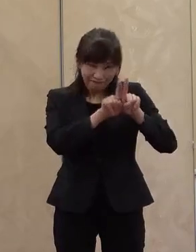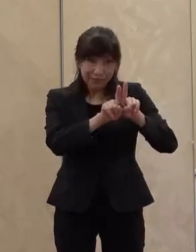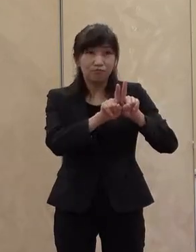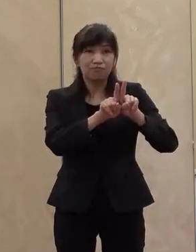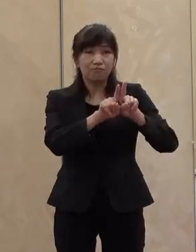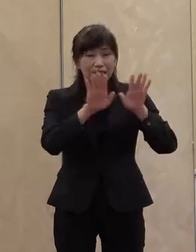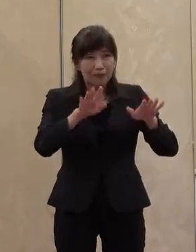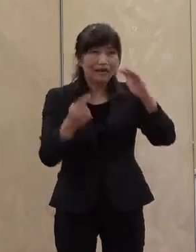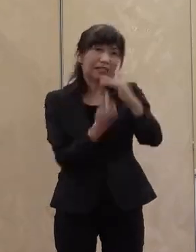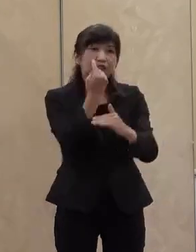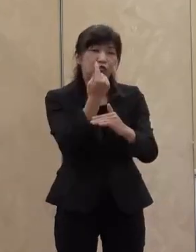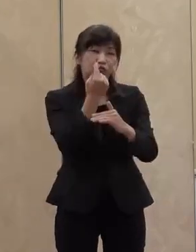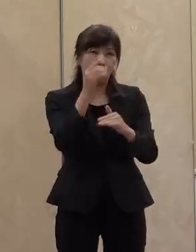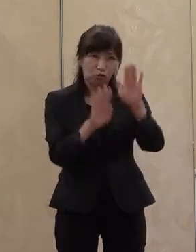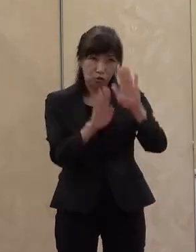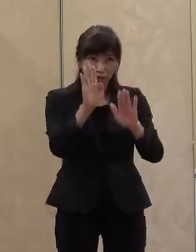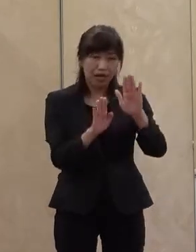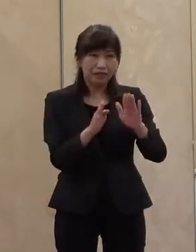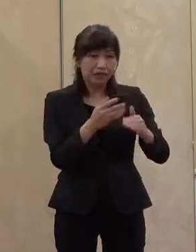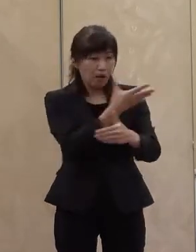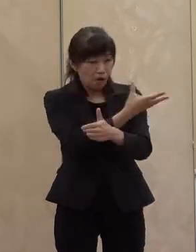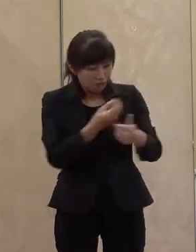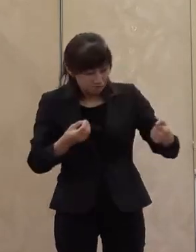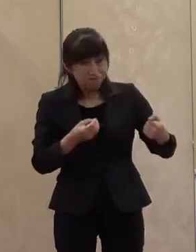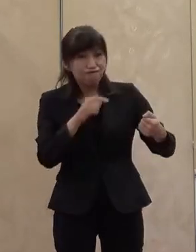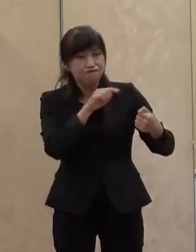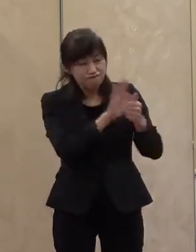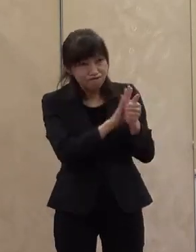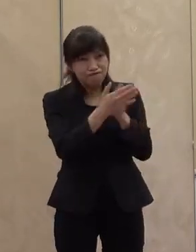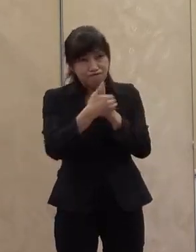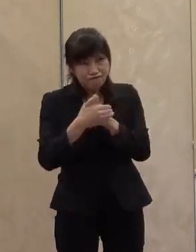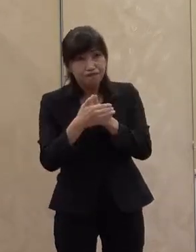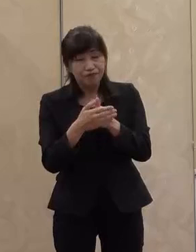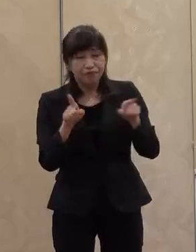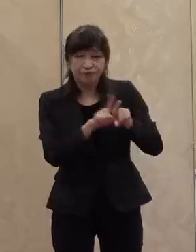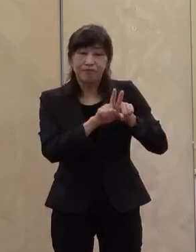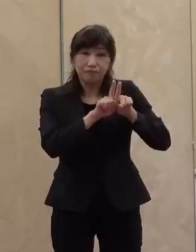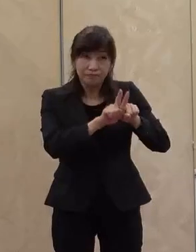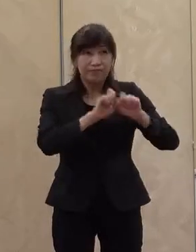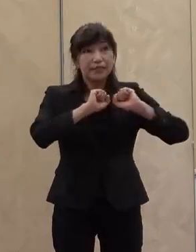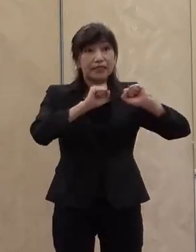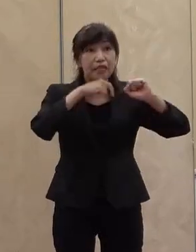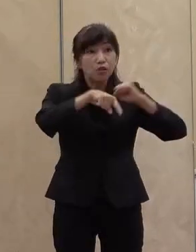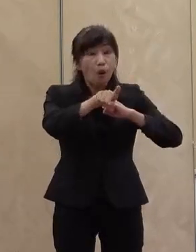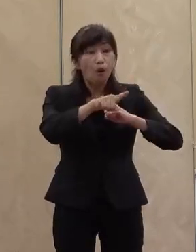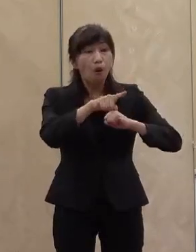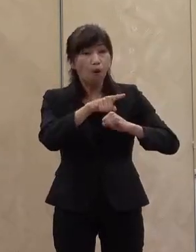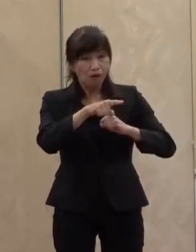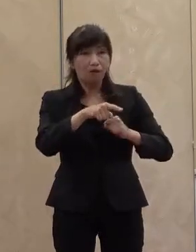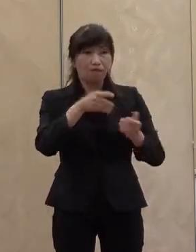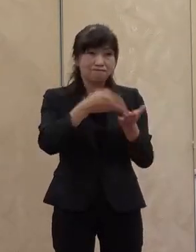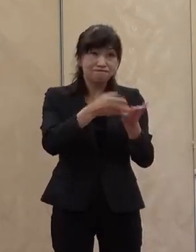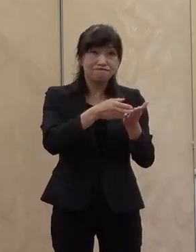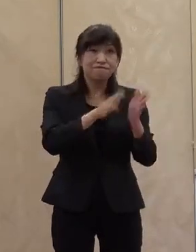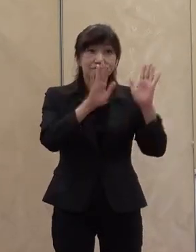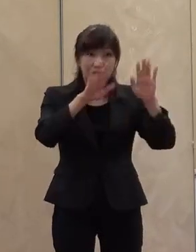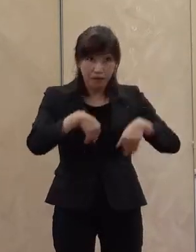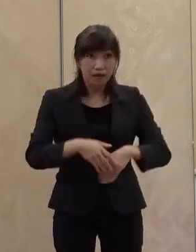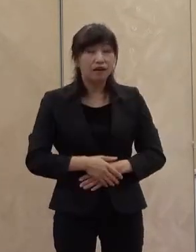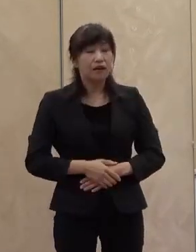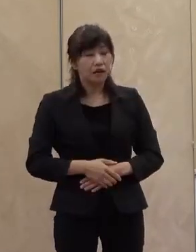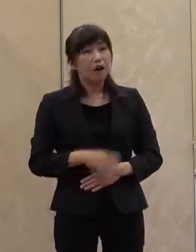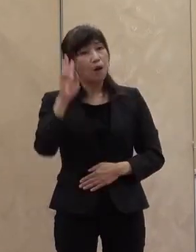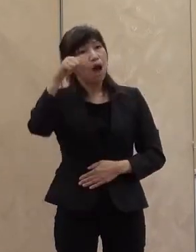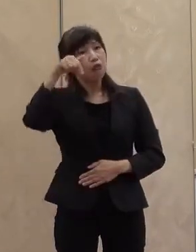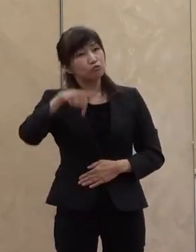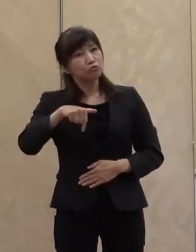においてはお互い協力していこうということで声かけをいたしました。府とそういった民間支援人